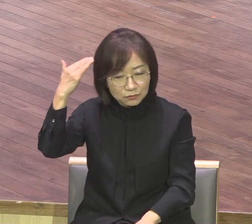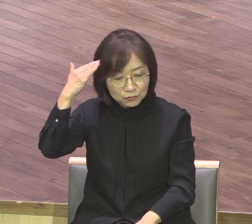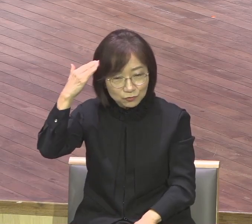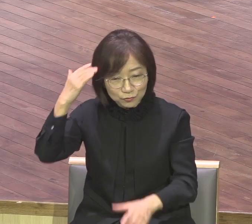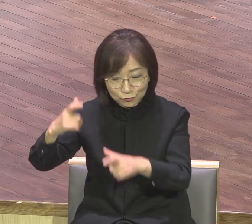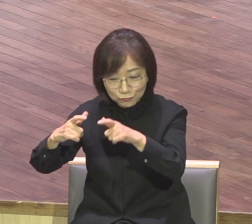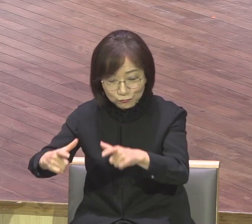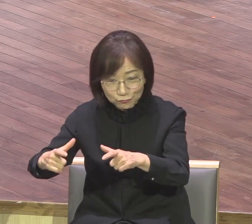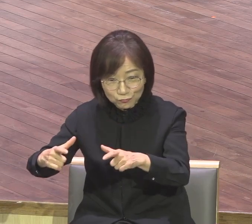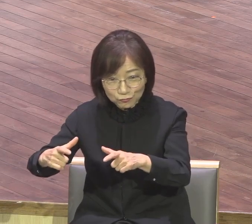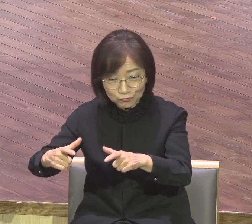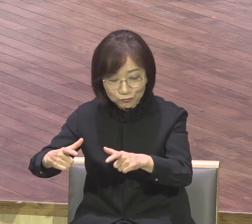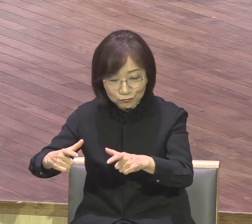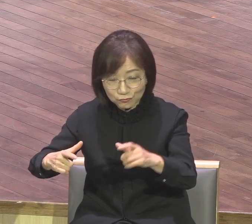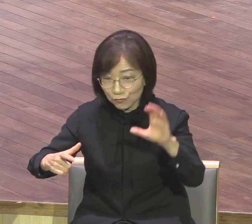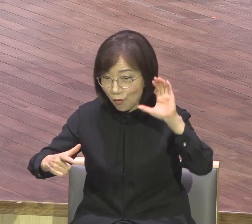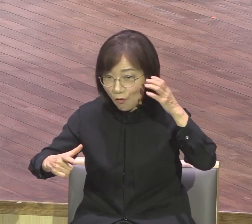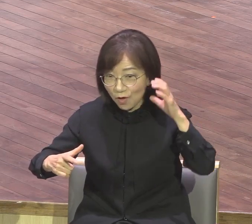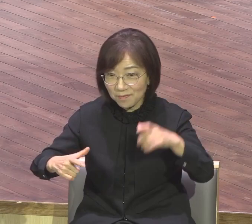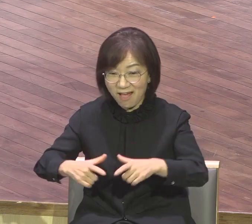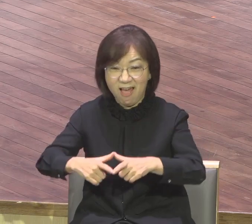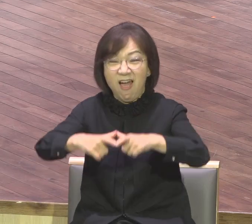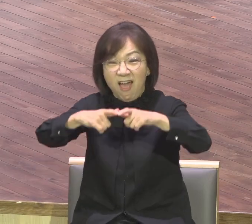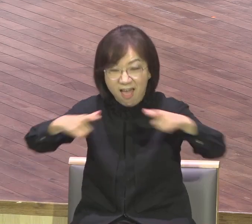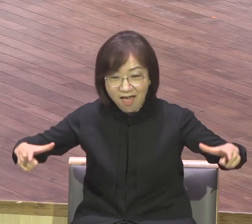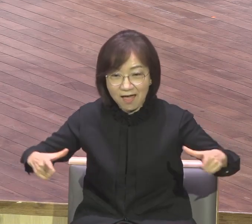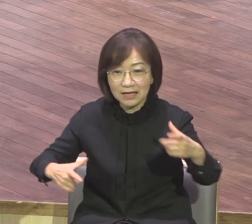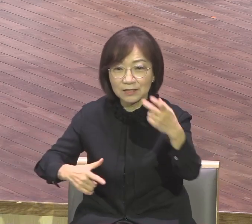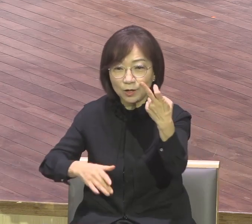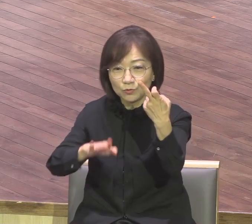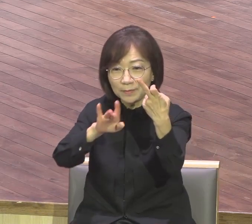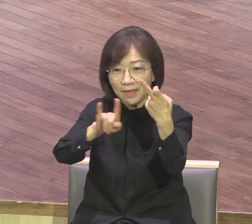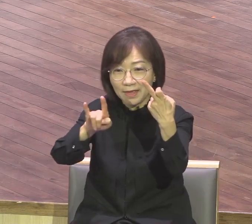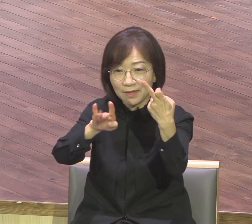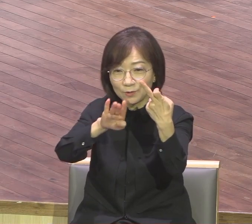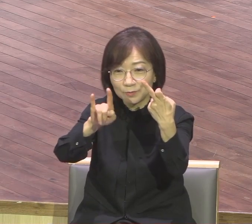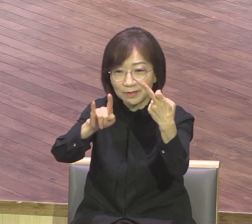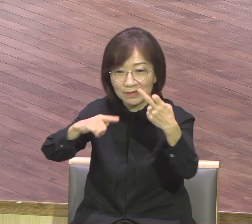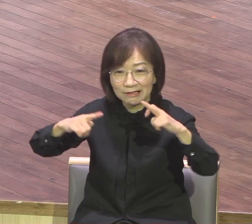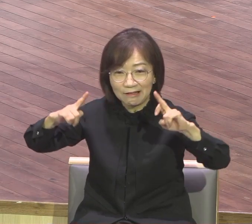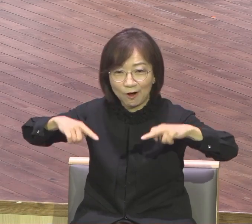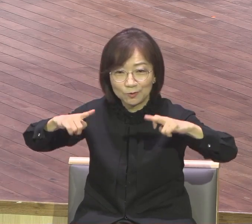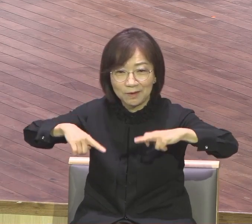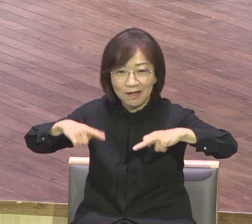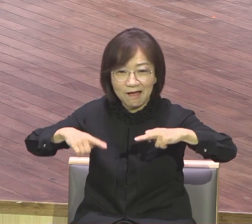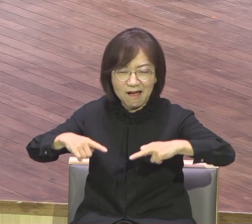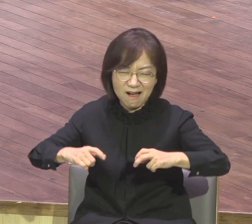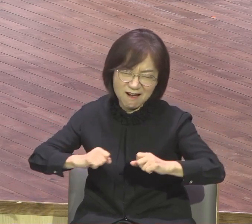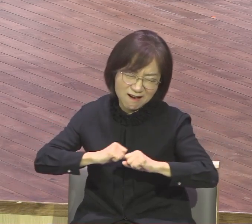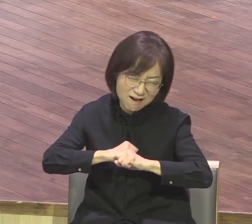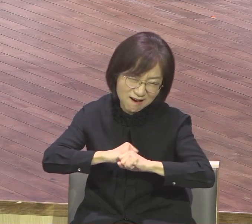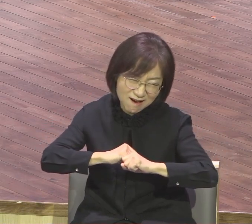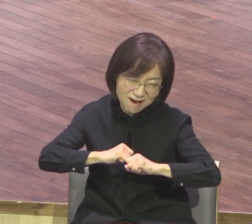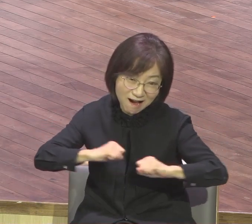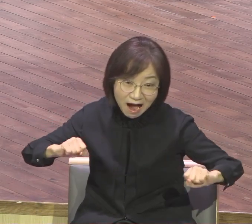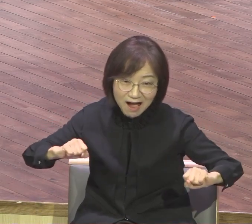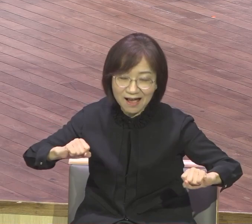13배나 큰 땅입니다. Colombia es 13 veces más grande el contenido del continente que Corea.